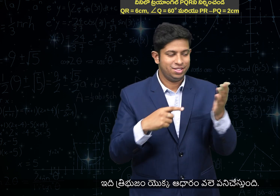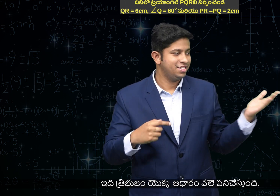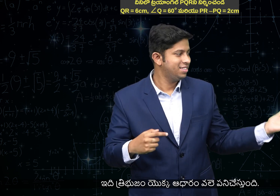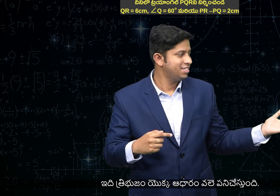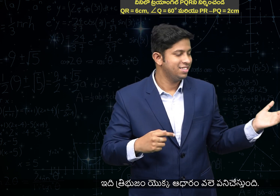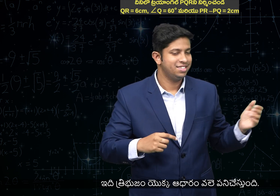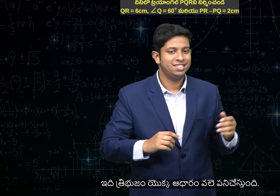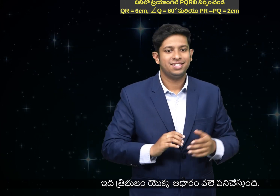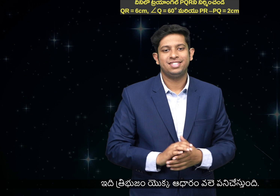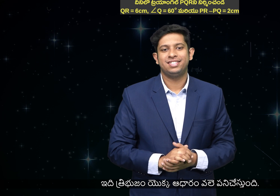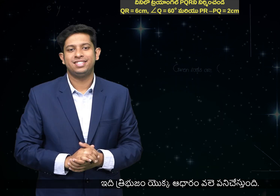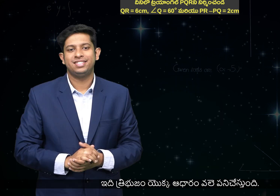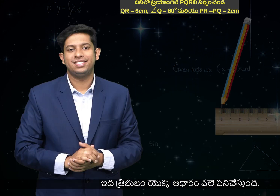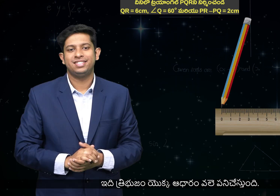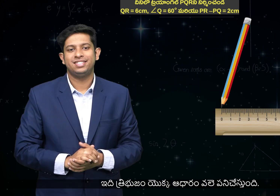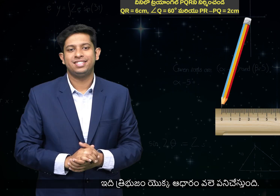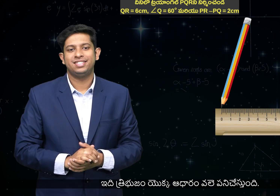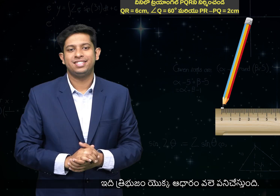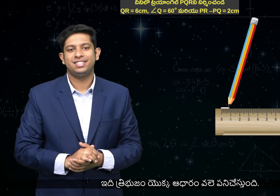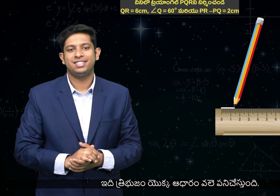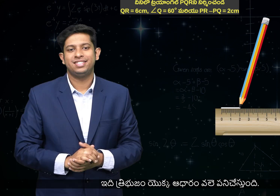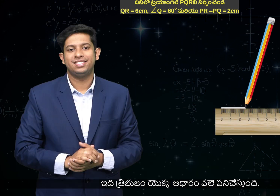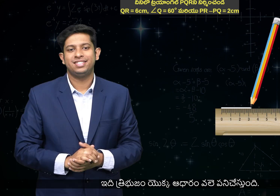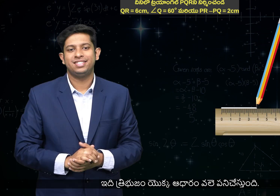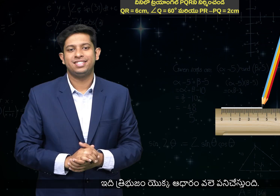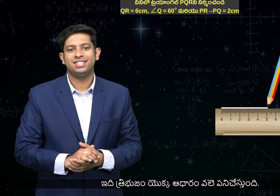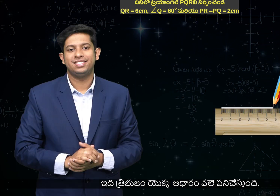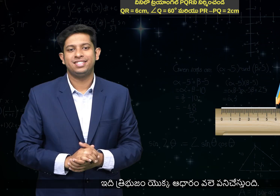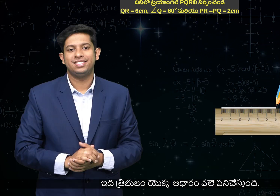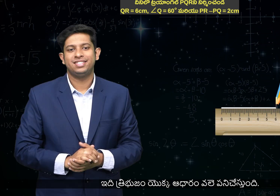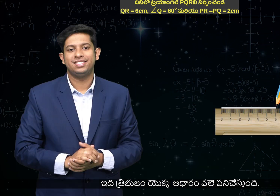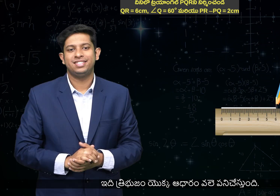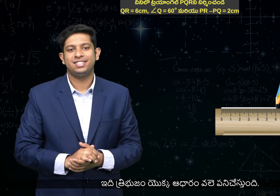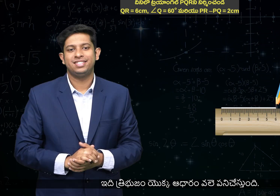పనిచేస్తుంది.